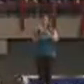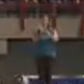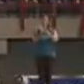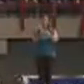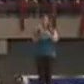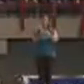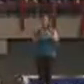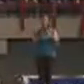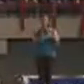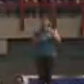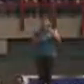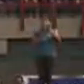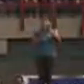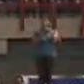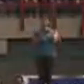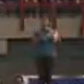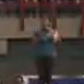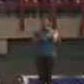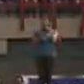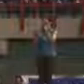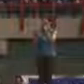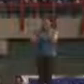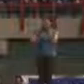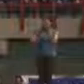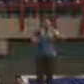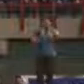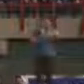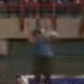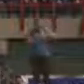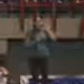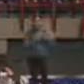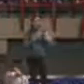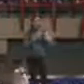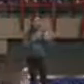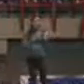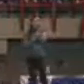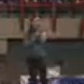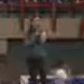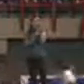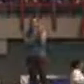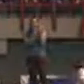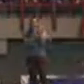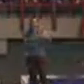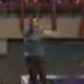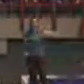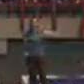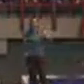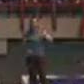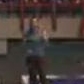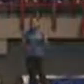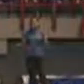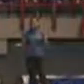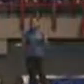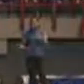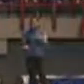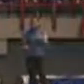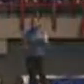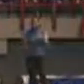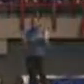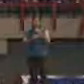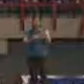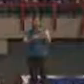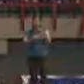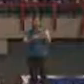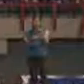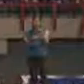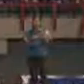resolver uma questão do Enem, basta que a gente saiba a definição matemática. Nem sempre é necessário fazer conta. Essa é uma prova. Enem 2010 diz